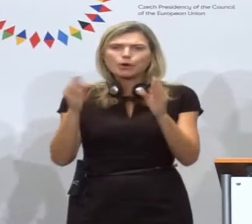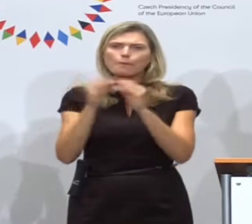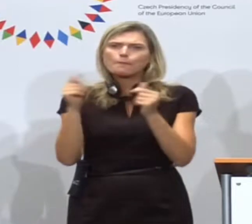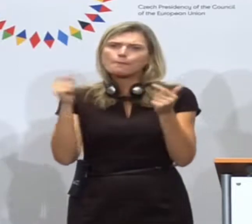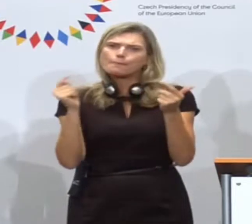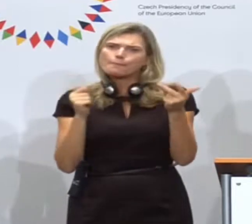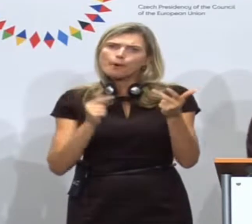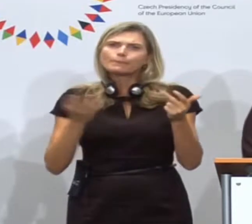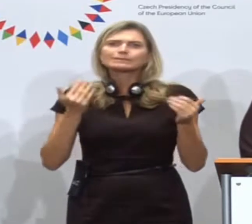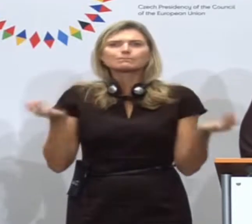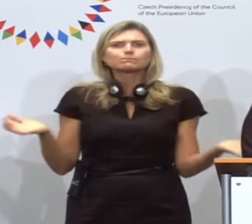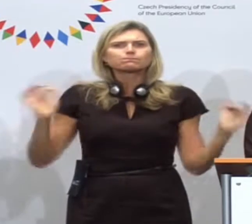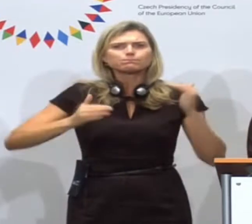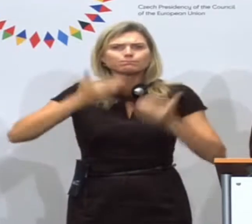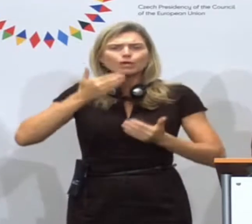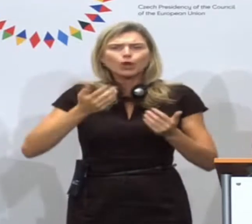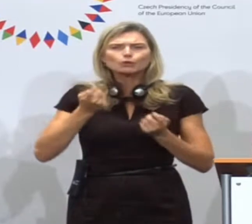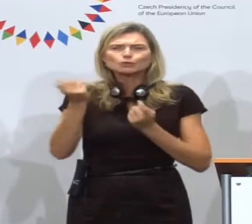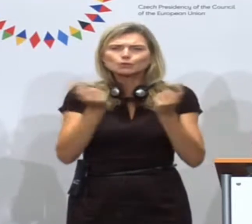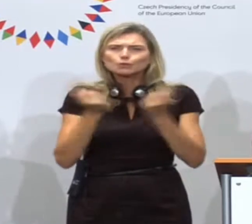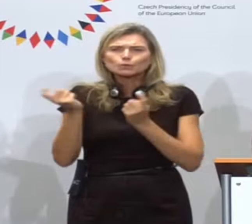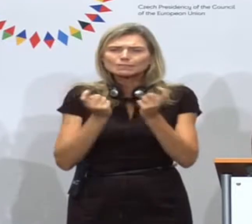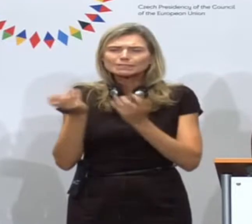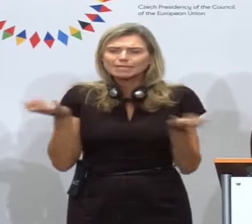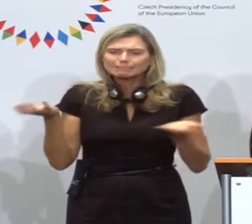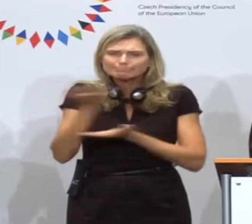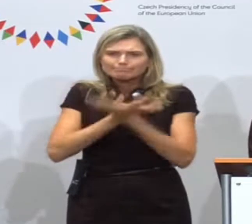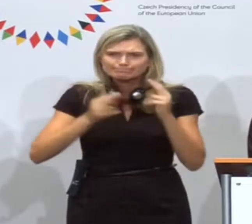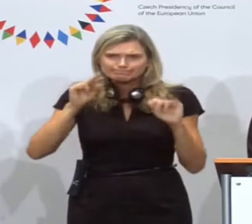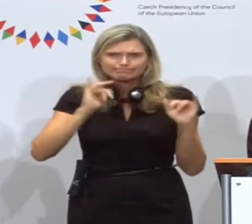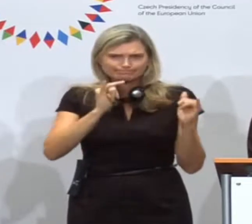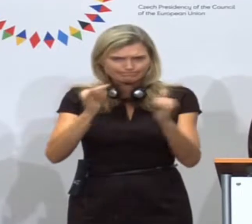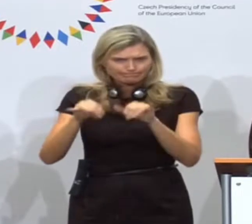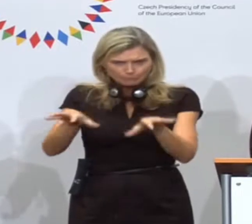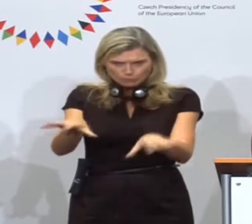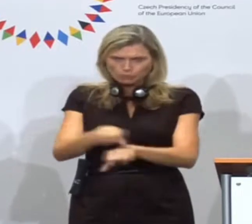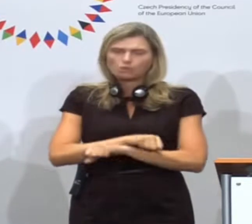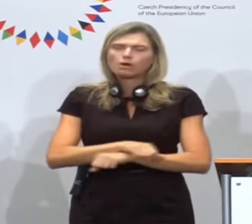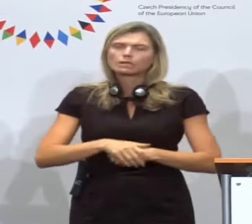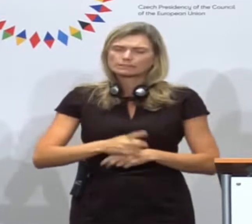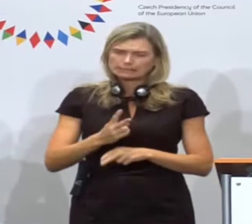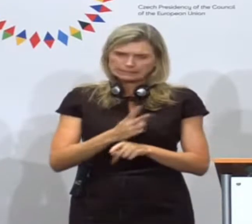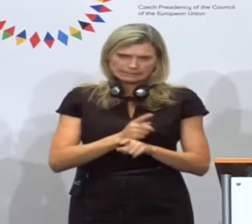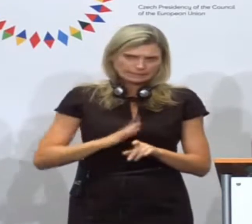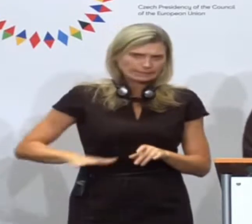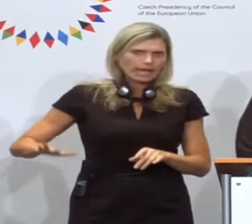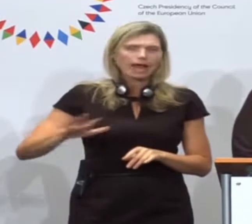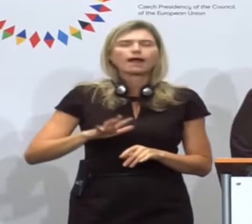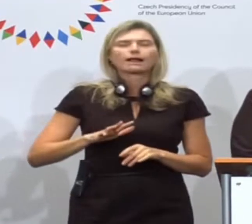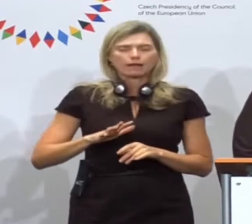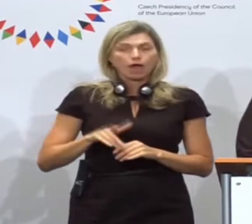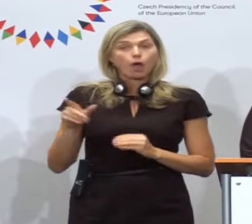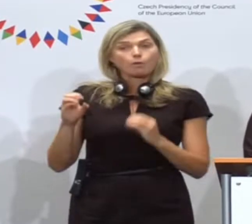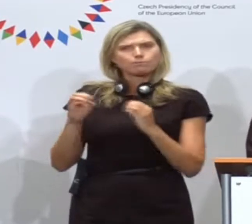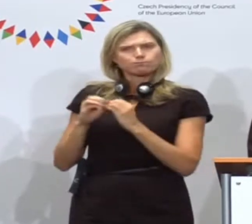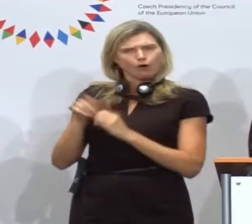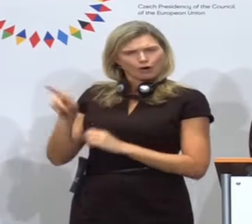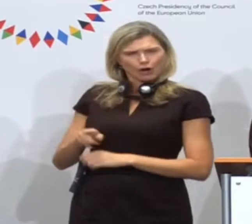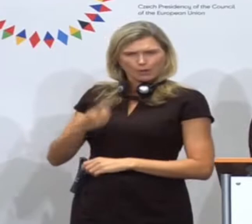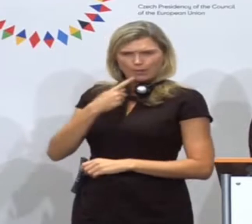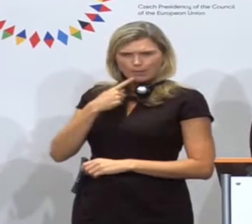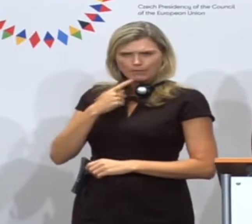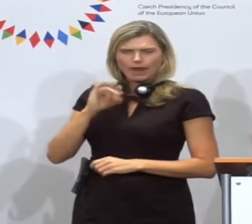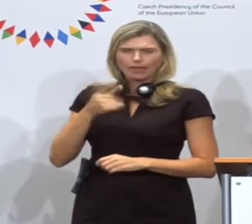na kterých jsme se shodli. Já bych nad rámec toho, co tady říkal pan Josep Borrell, tak bych